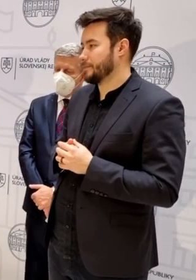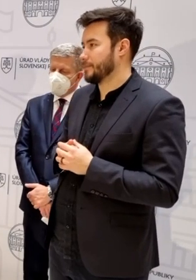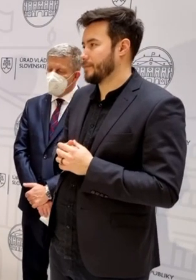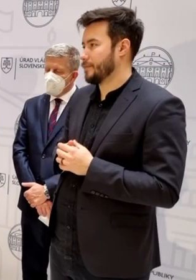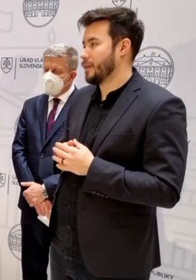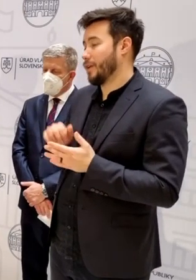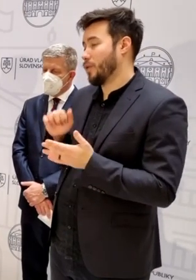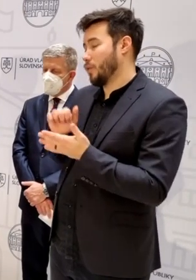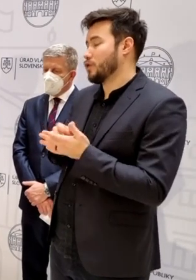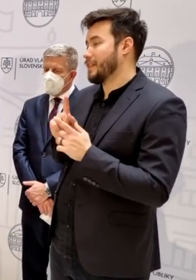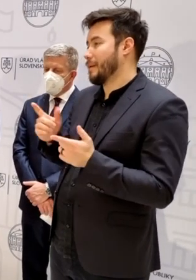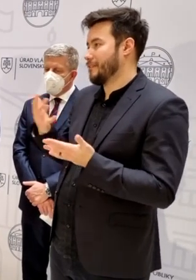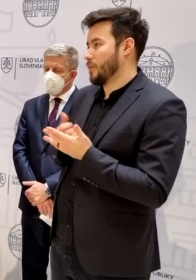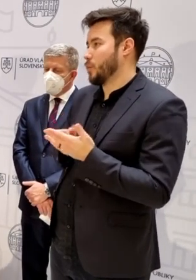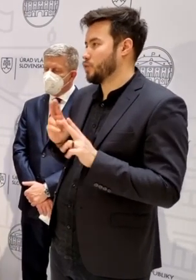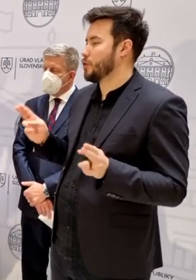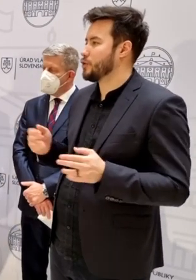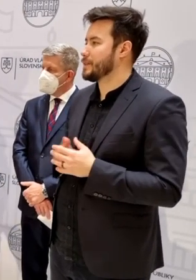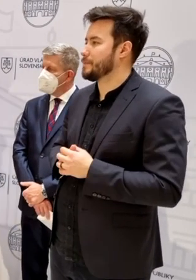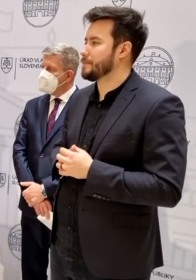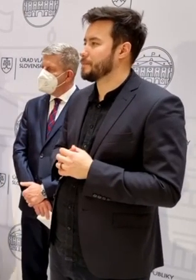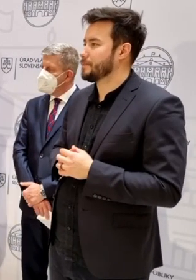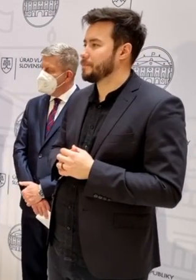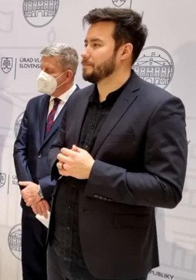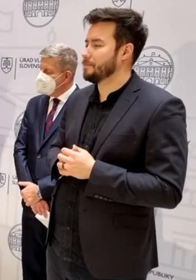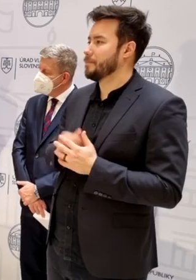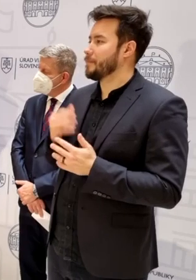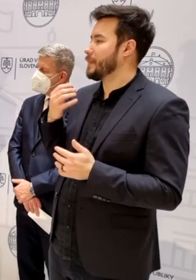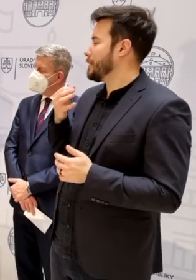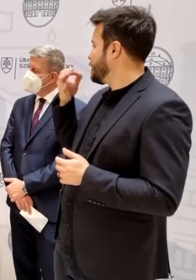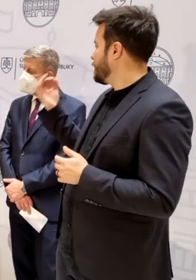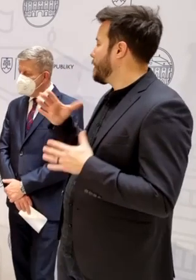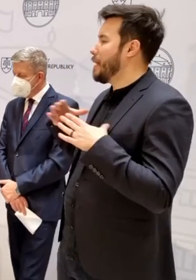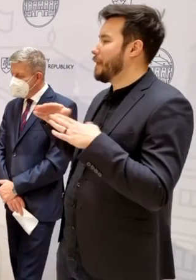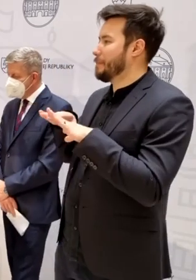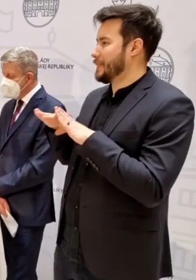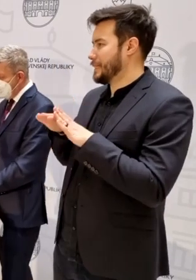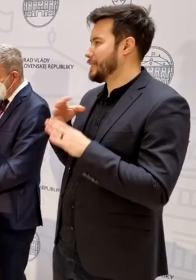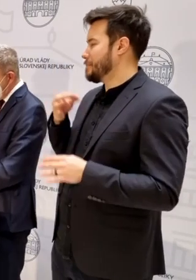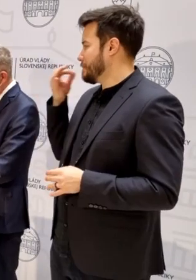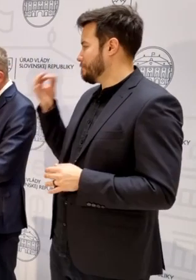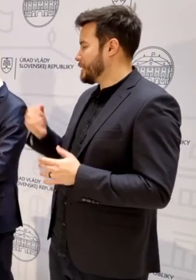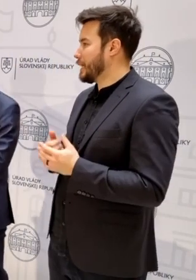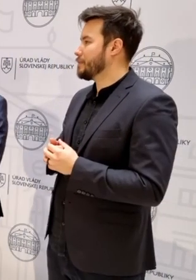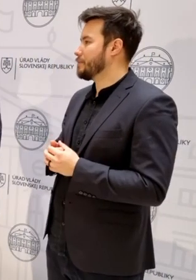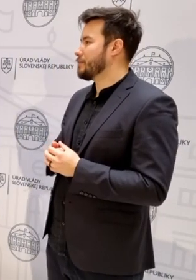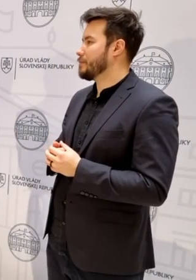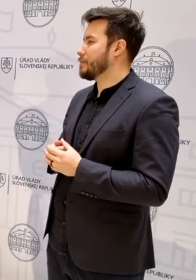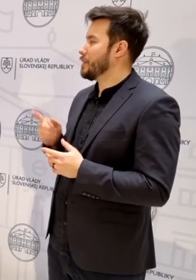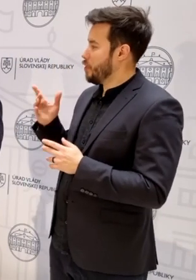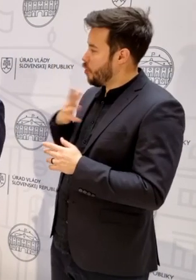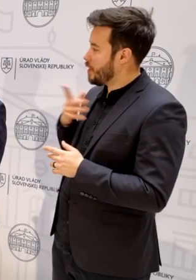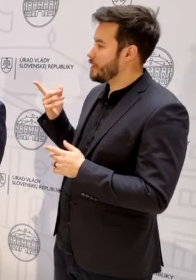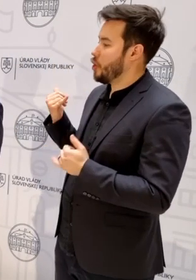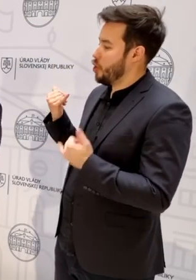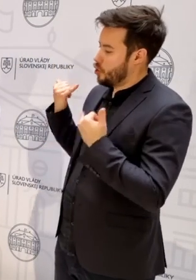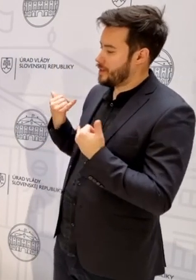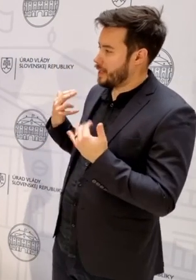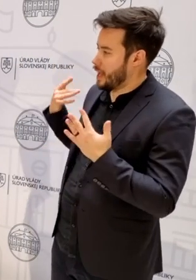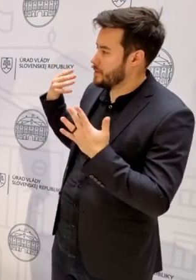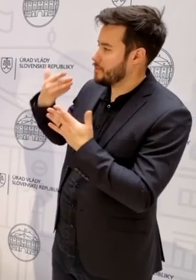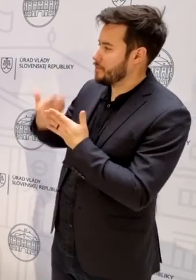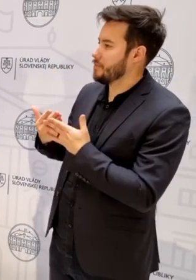tú možnosť treba využiť. Pán minister, ešte otázka na vás. Či by ste teda mohli zhodnotiť svoje doterajšie